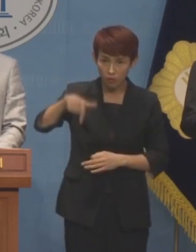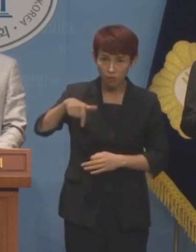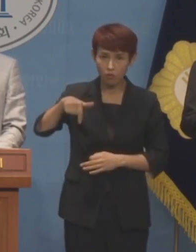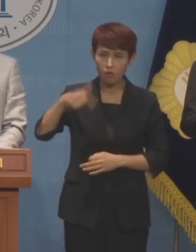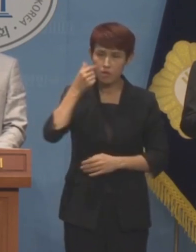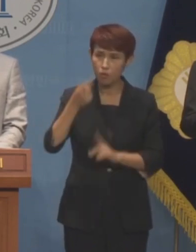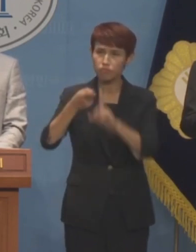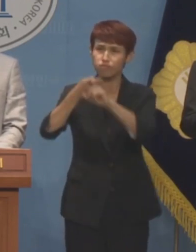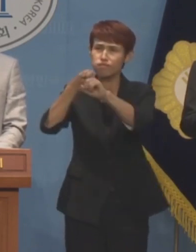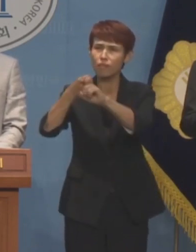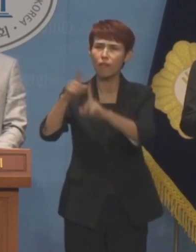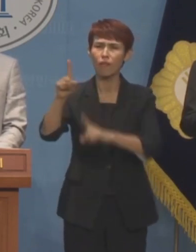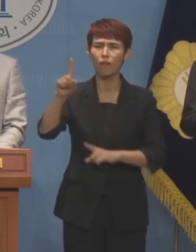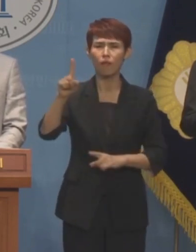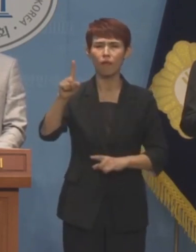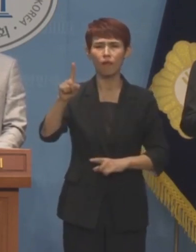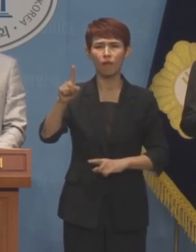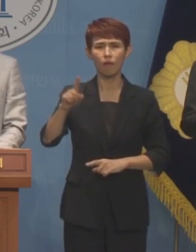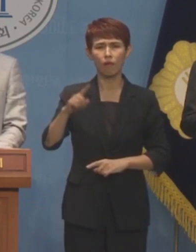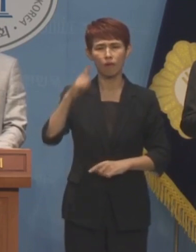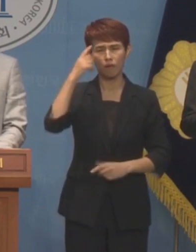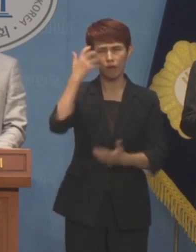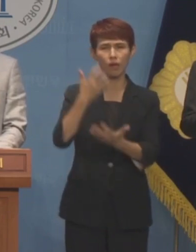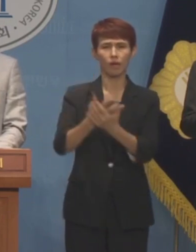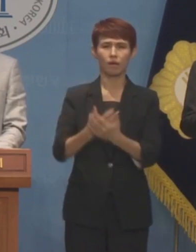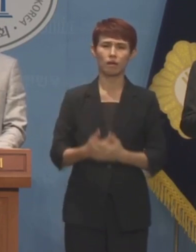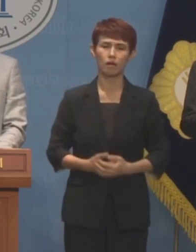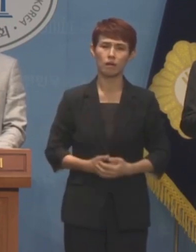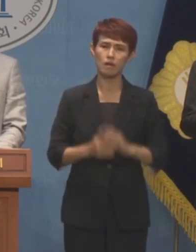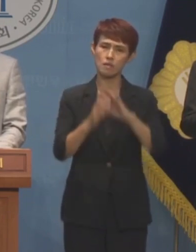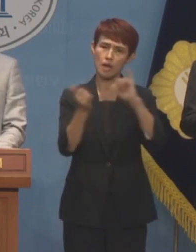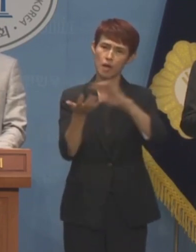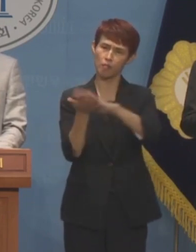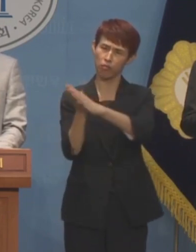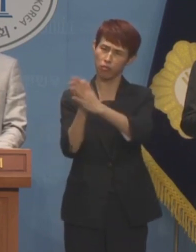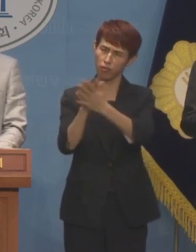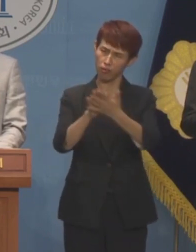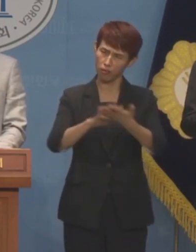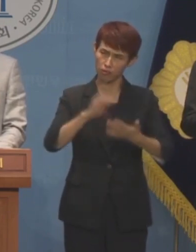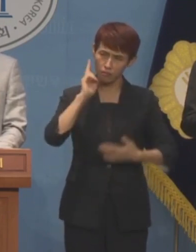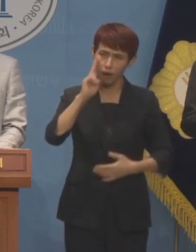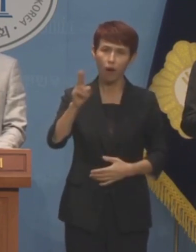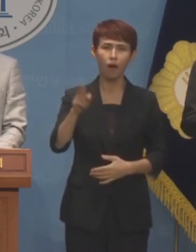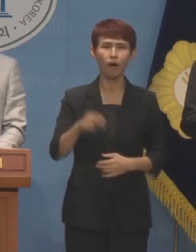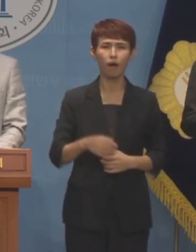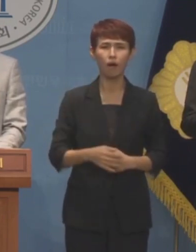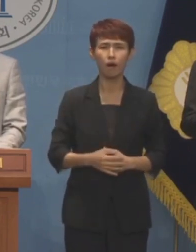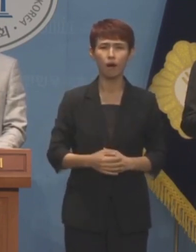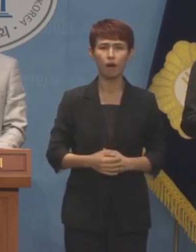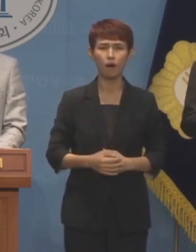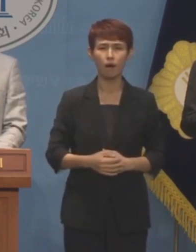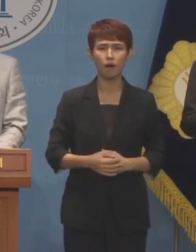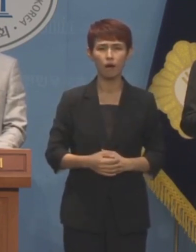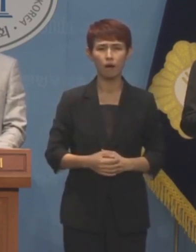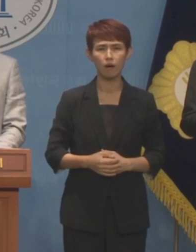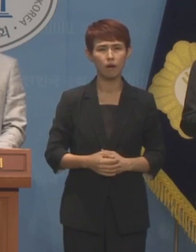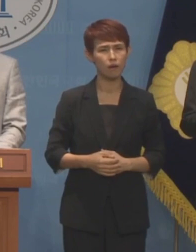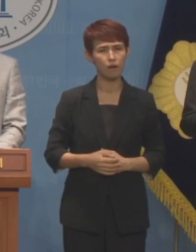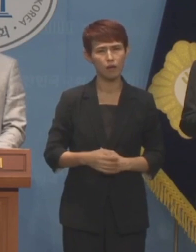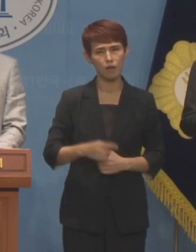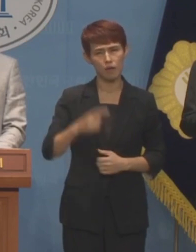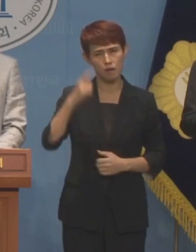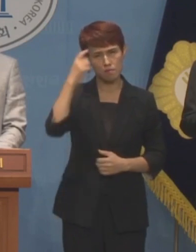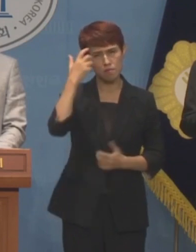친일이라니요, 뉴라이트라니요, 사람이 변하고 망가져도 이렇게까지 갈 수 있는지 참